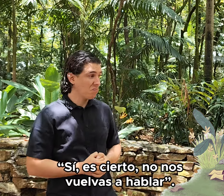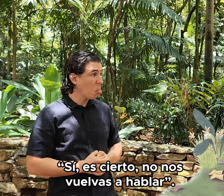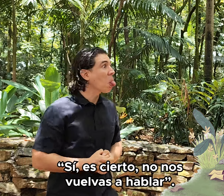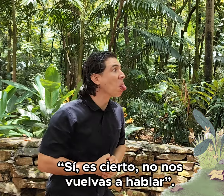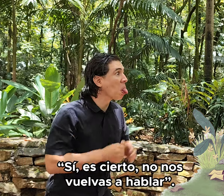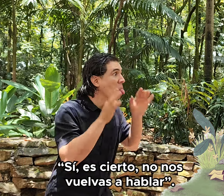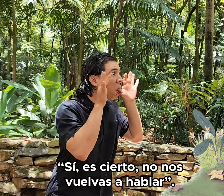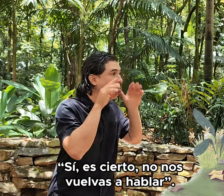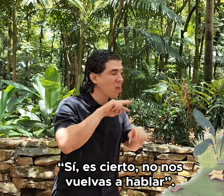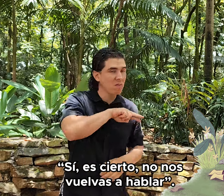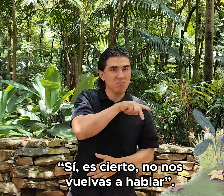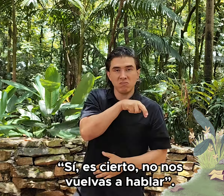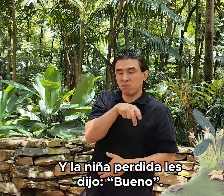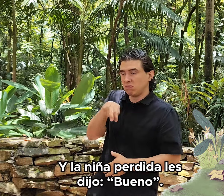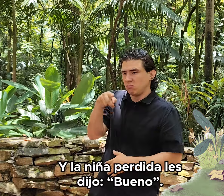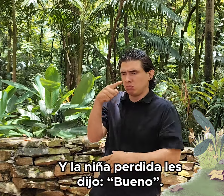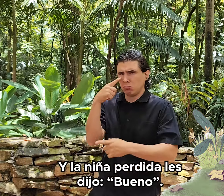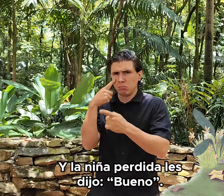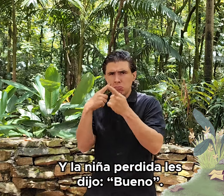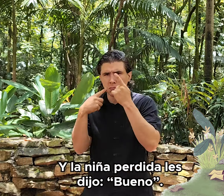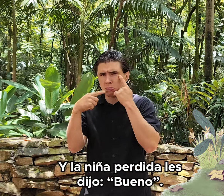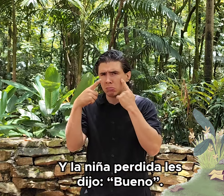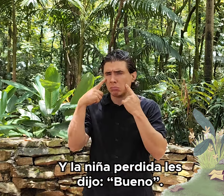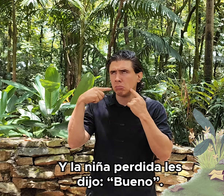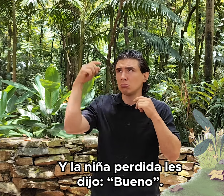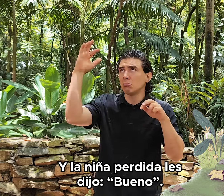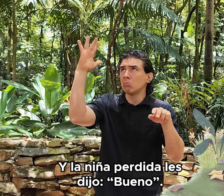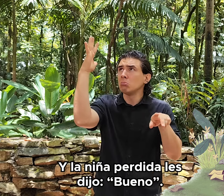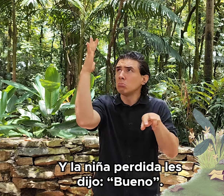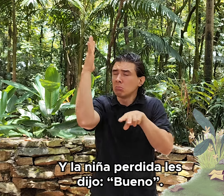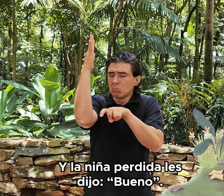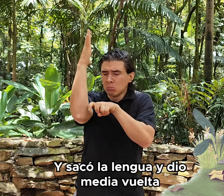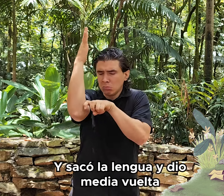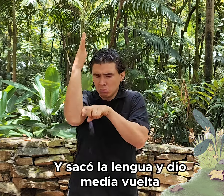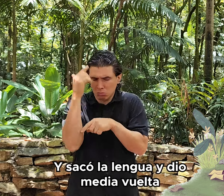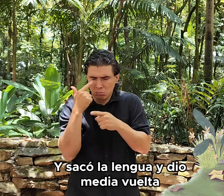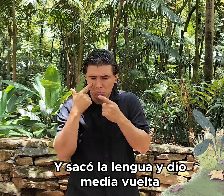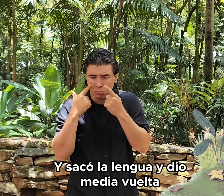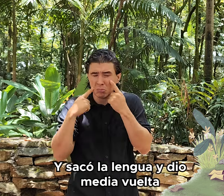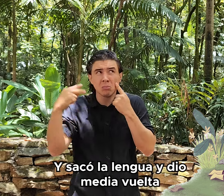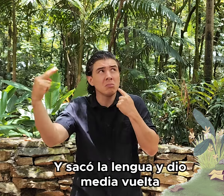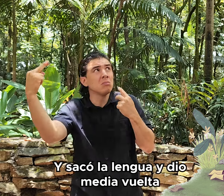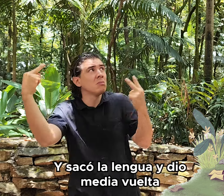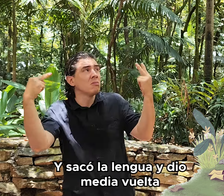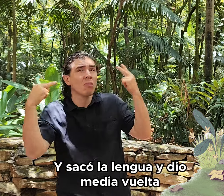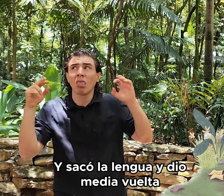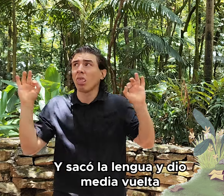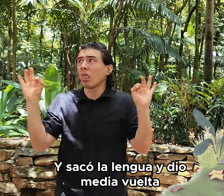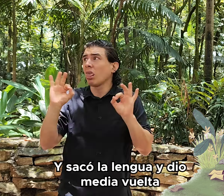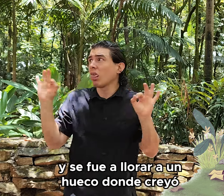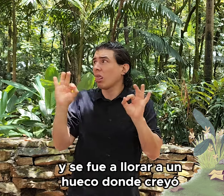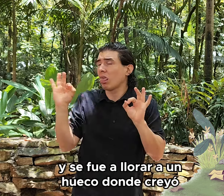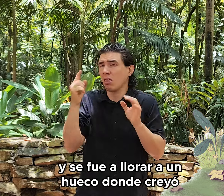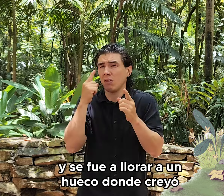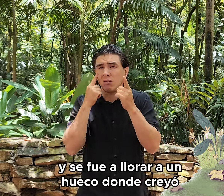no nos vuelvas a hablar. Y la niña perdida les dijo Bueno Y sacó la lengua y dio media vuelta y se fue a llorar a un